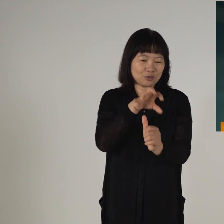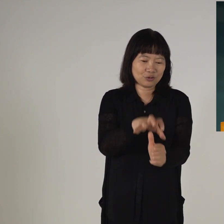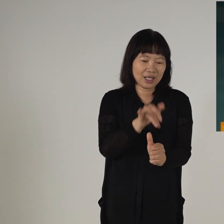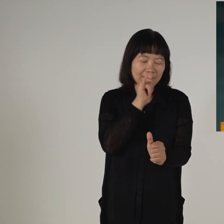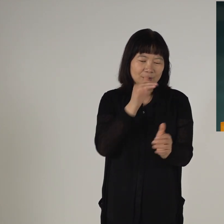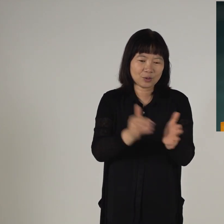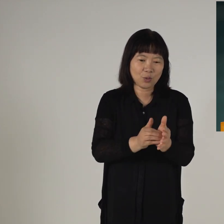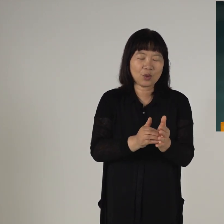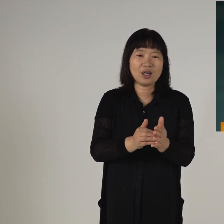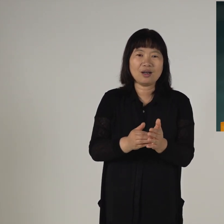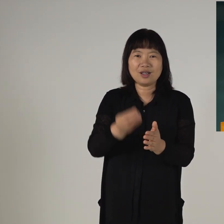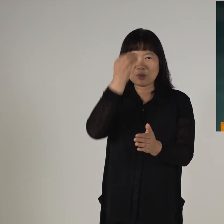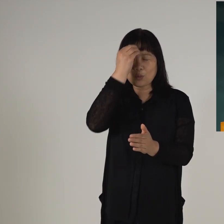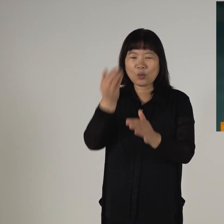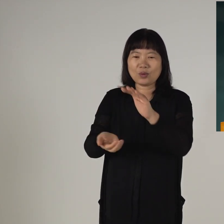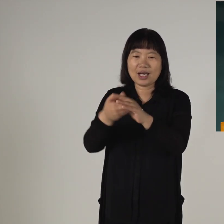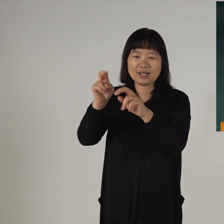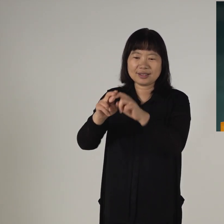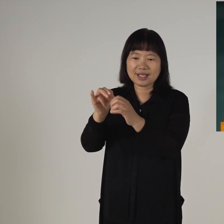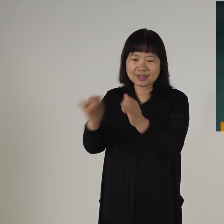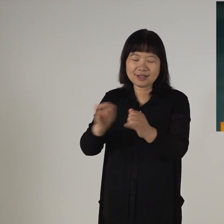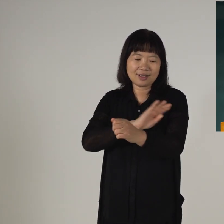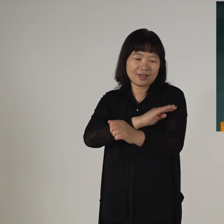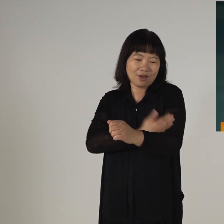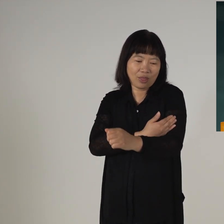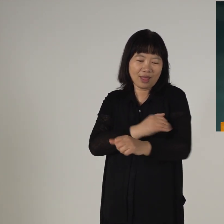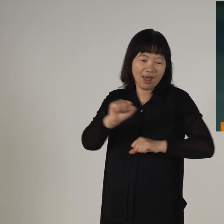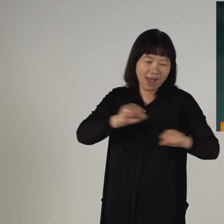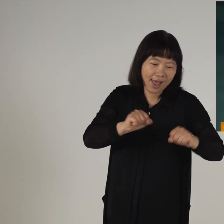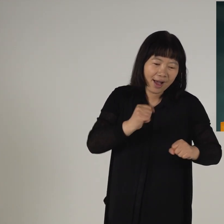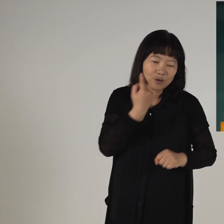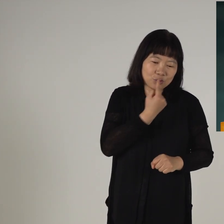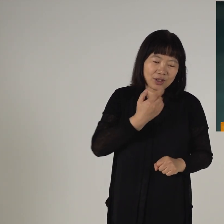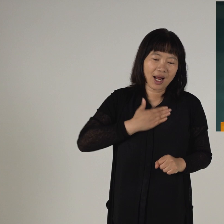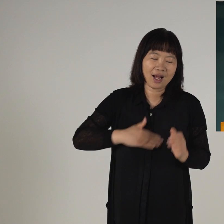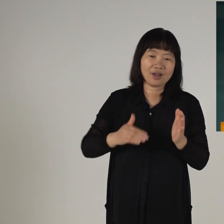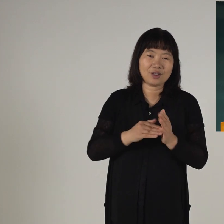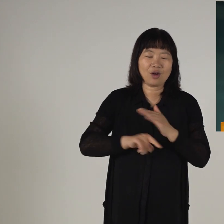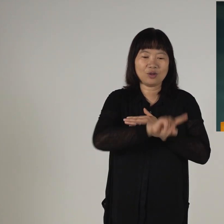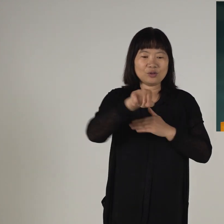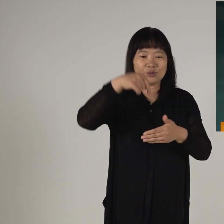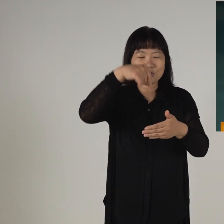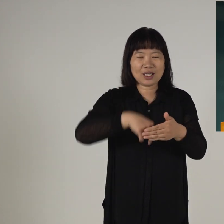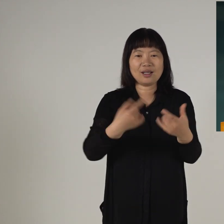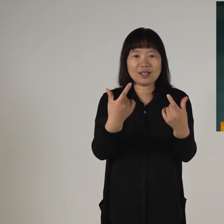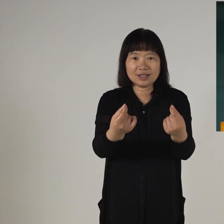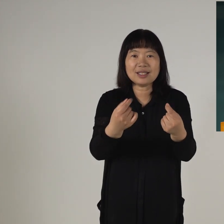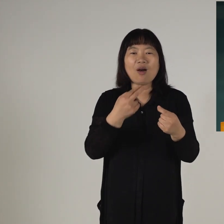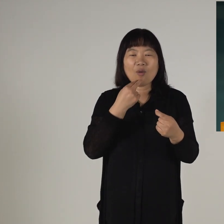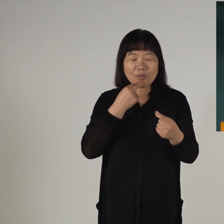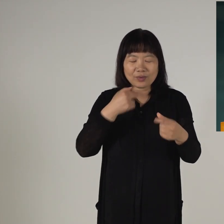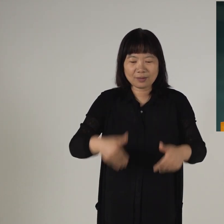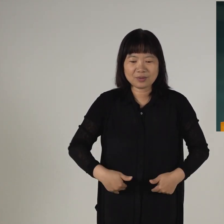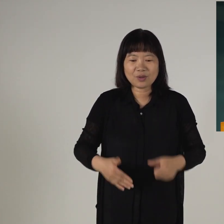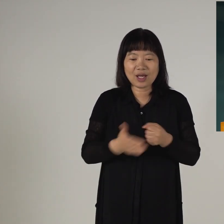그 고관들이 그들에게 권세를 부린 줄 너희가 알거니와 너희 중에는 그렇지 않아야